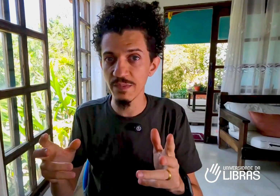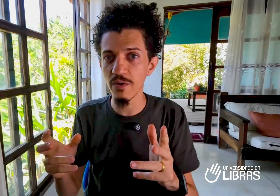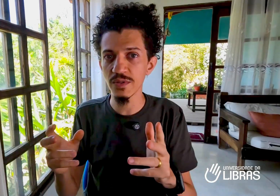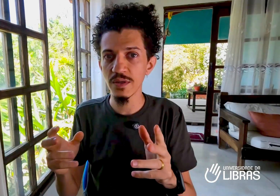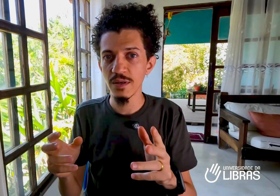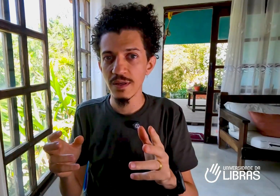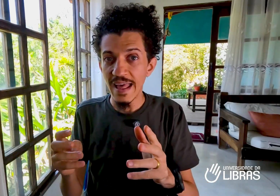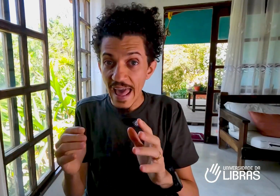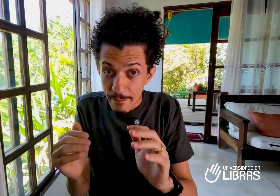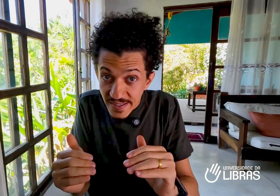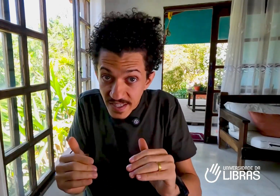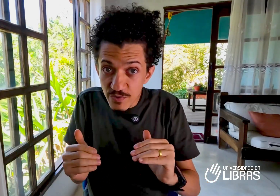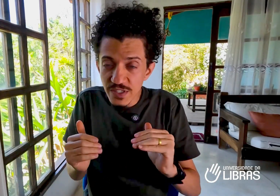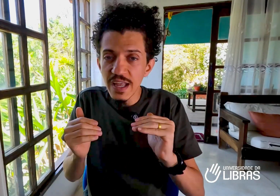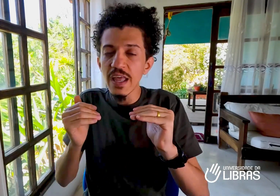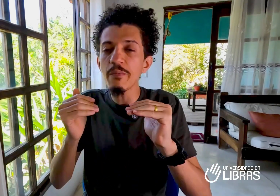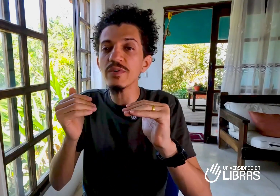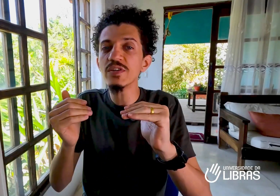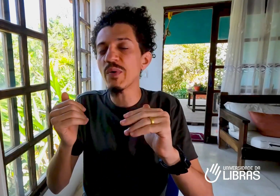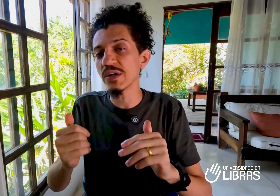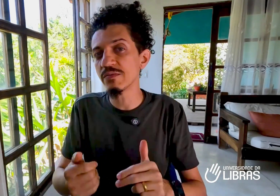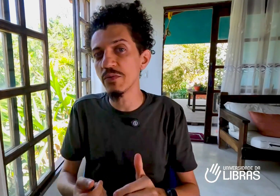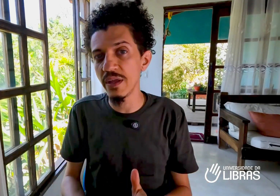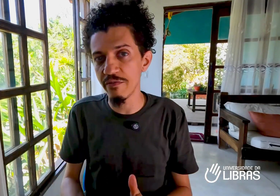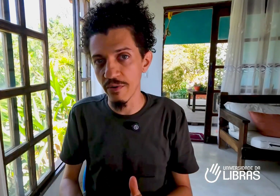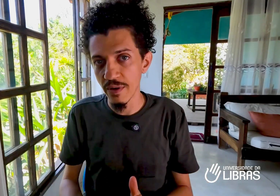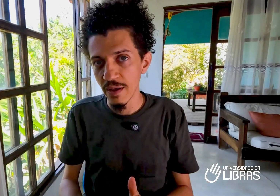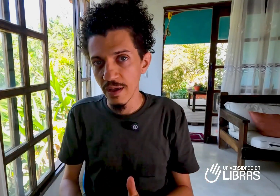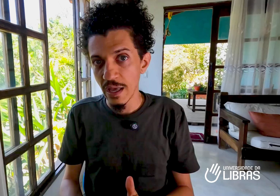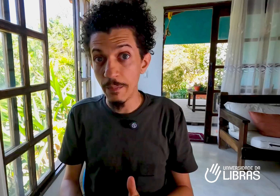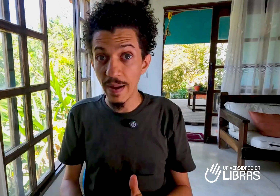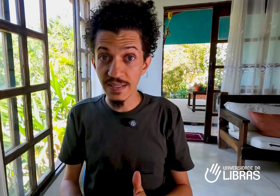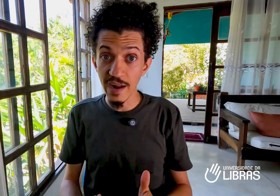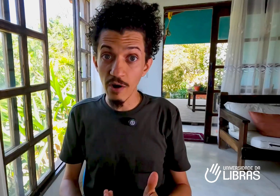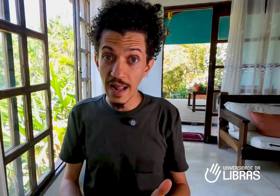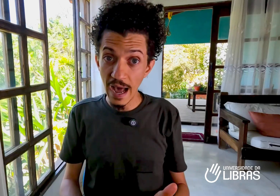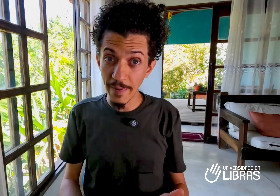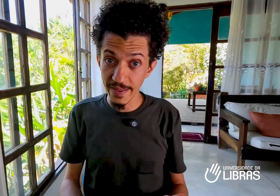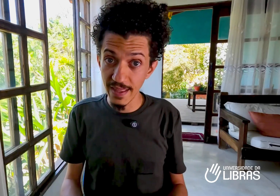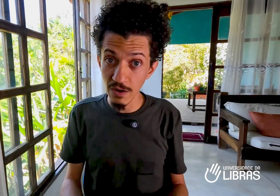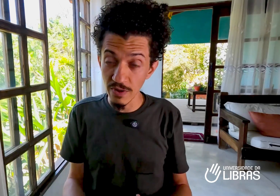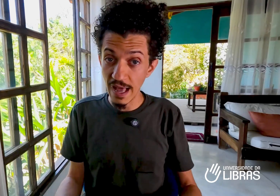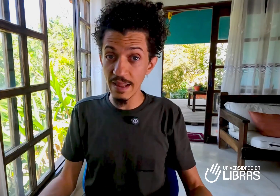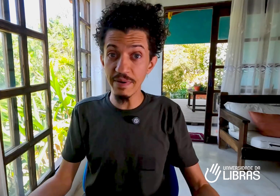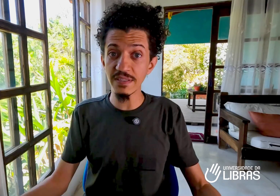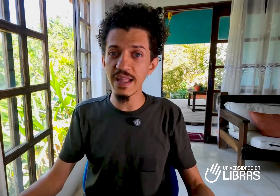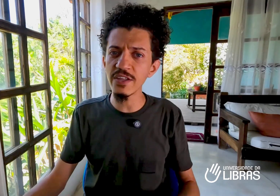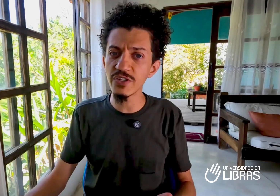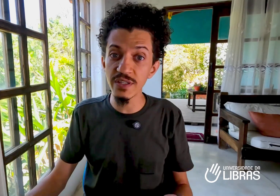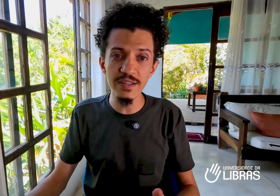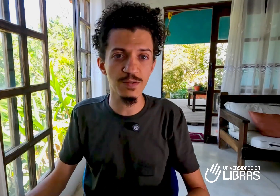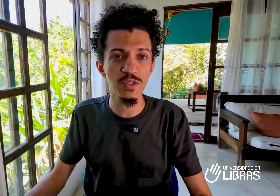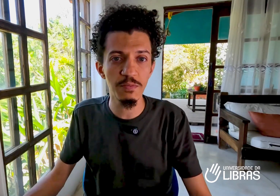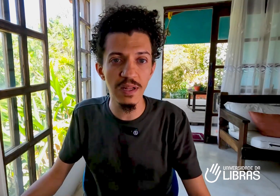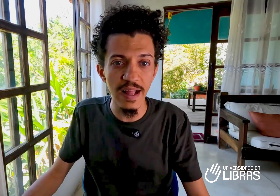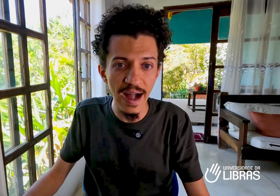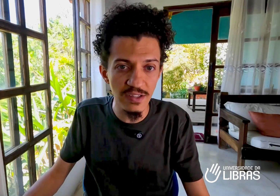mãos. É preciso você ir para o seu próximo nível e passar a olhar para aquilo que a Libras tem de tantas possibilidades, de